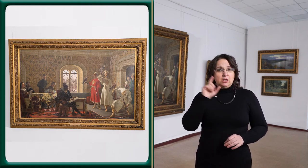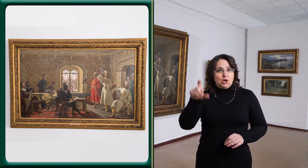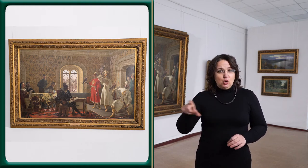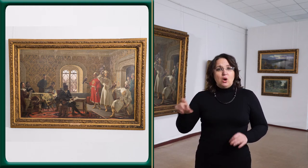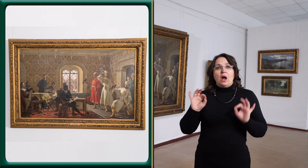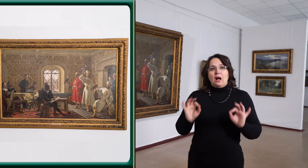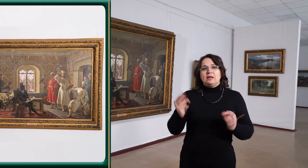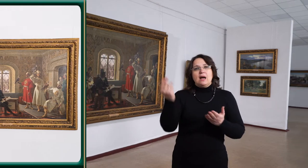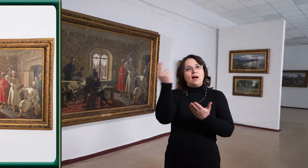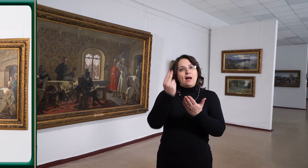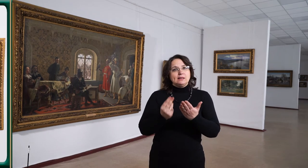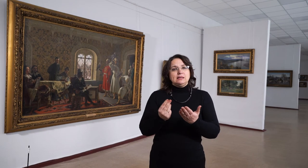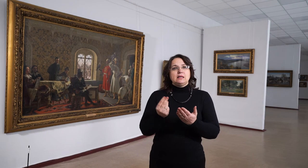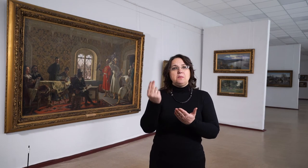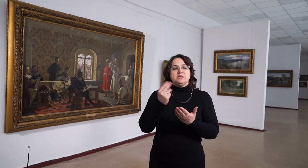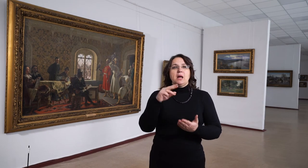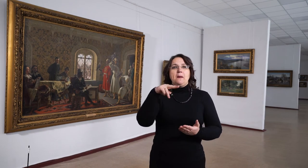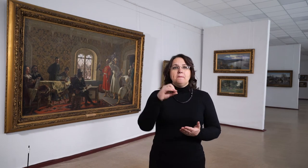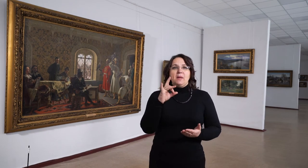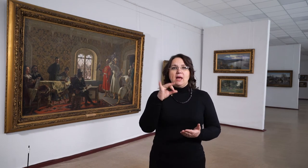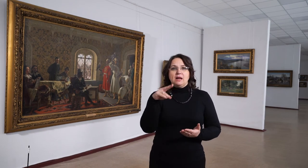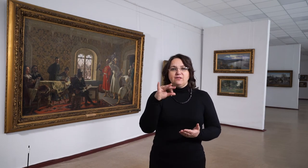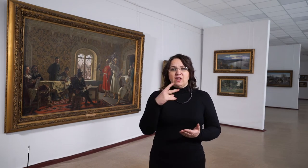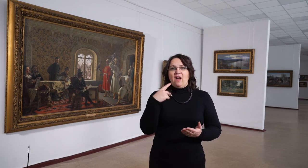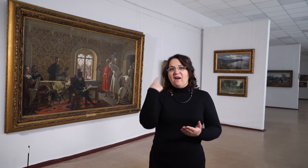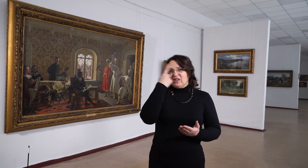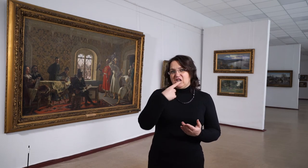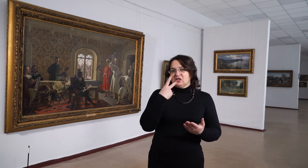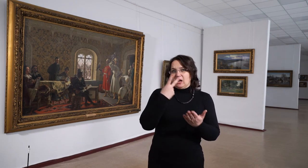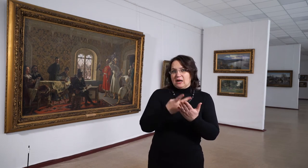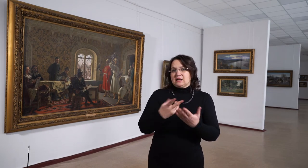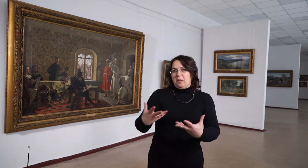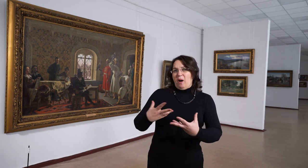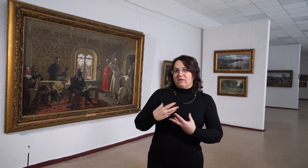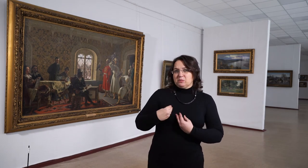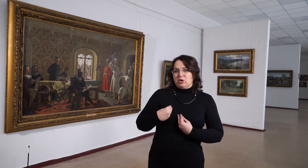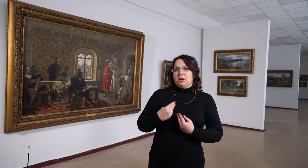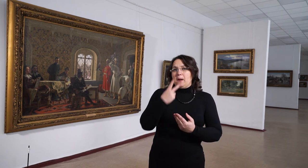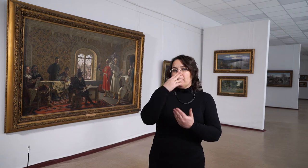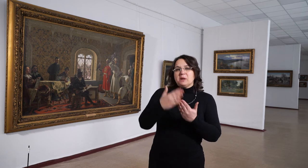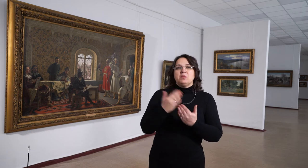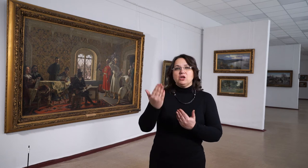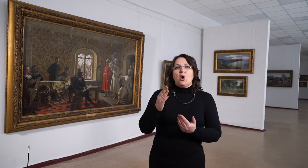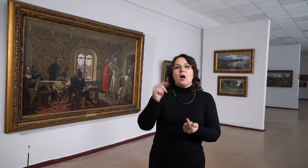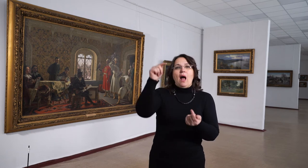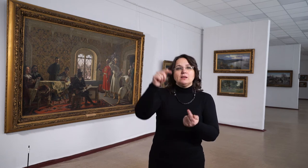написана передвижником, внешняя красота и особый пафос подачи приближают ее к канонам академической